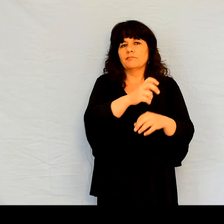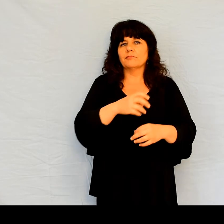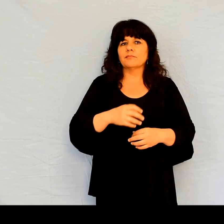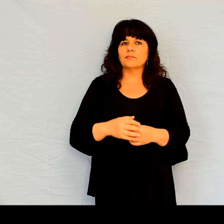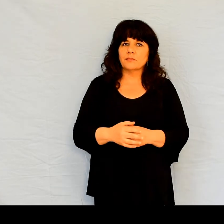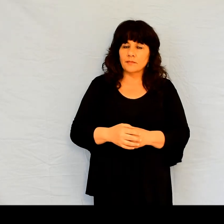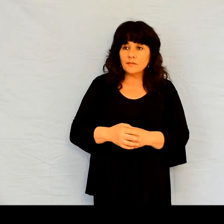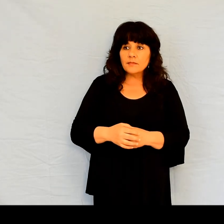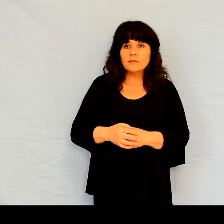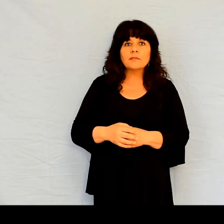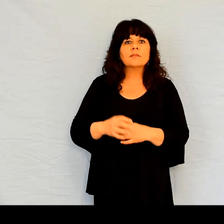Or, l'un des 12,